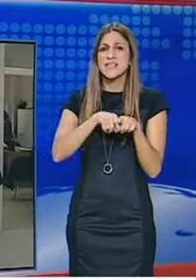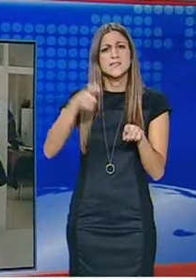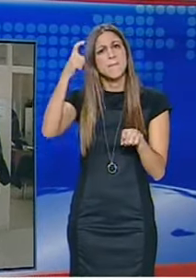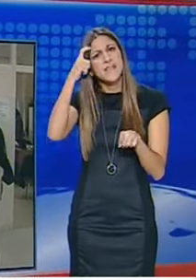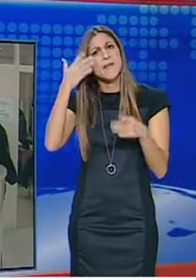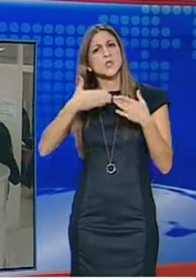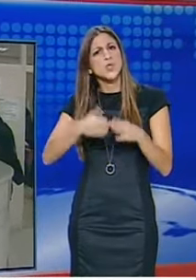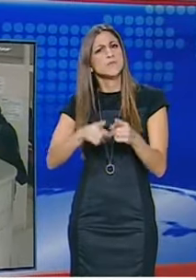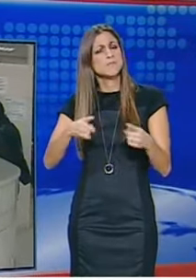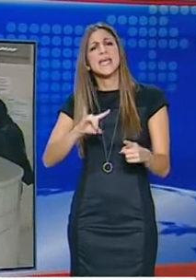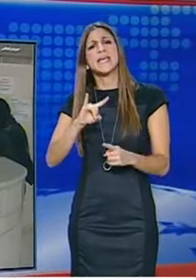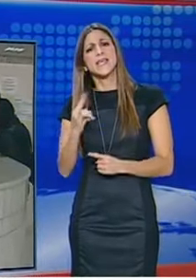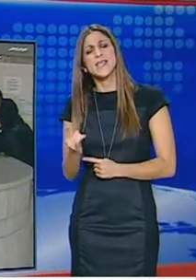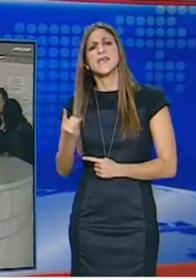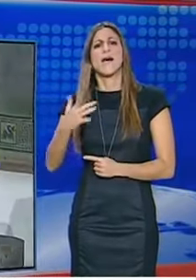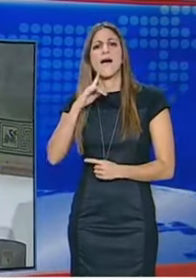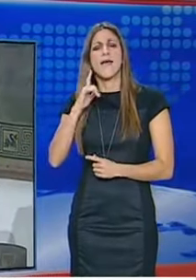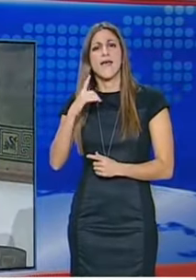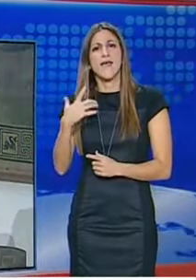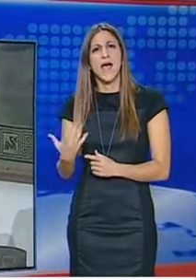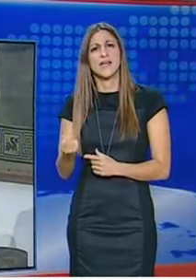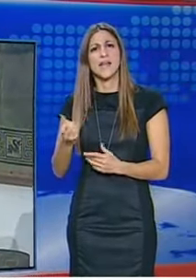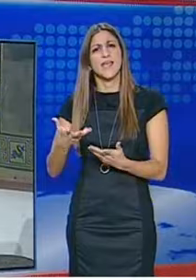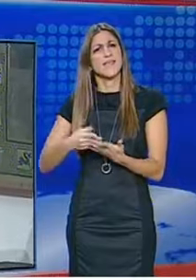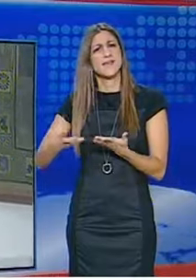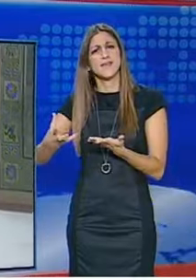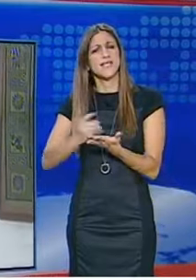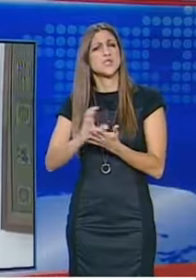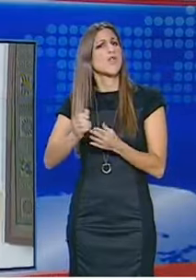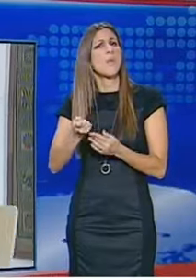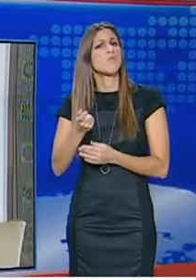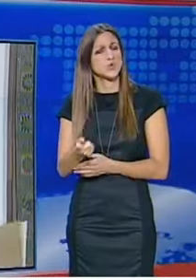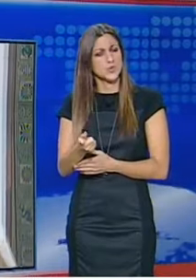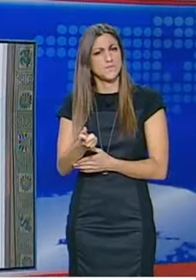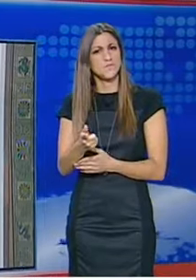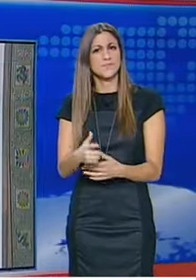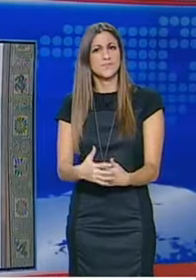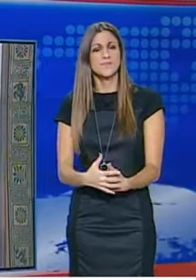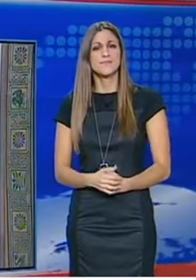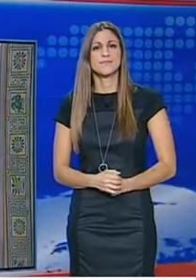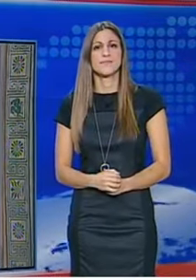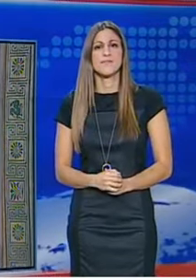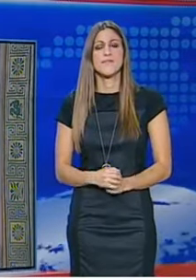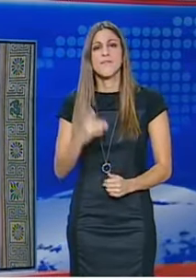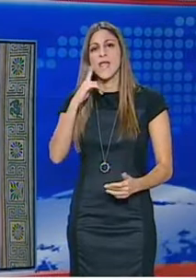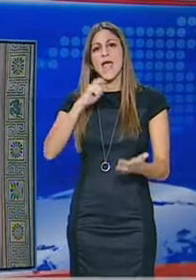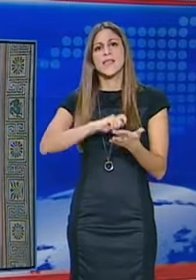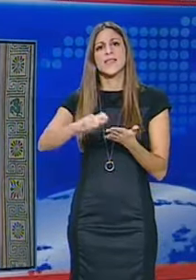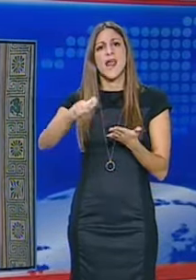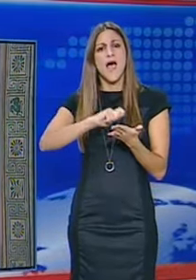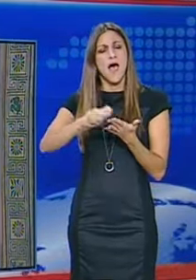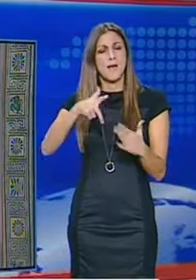οικογενειακής κατάστασης του φορολογούμενου την υιοθέτηση ενός εθνικού σχεδίου ανάπτυξης θέτει ως εθνική προτεραιότητα η